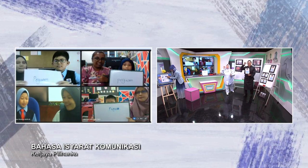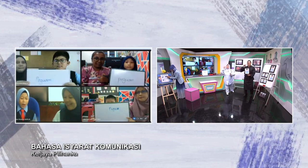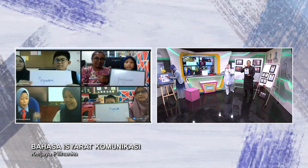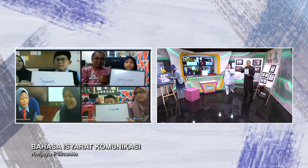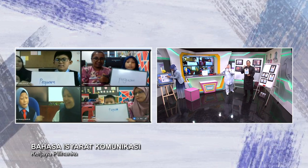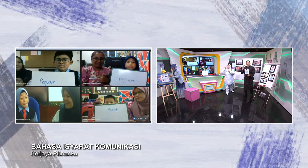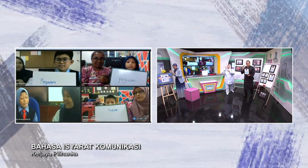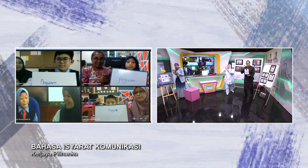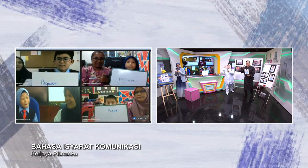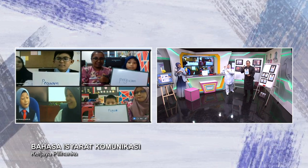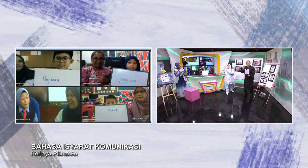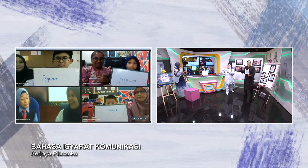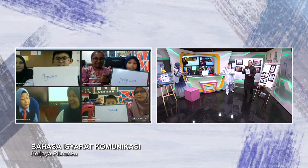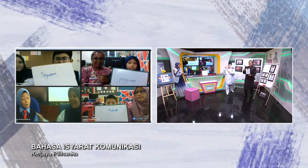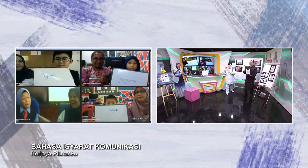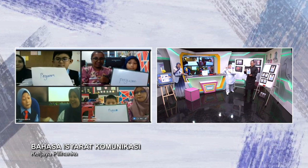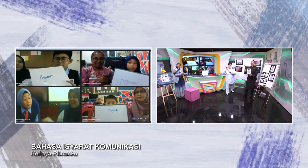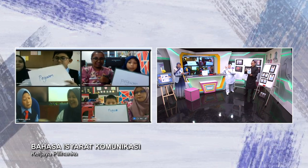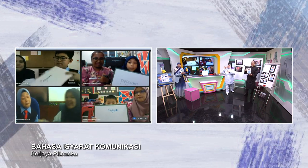Imping. Imping pun siap.